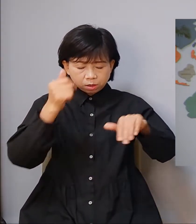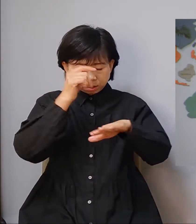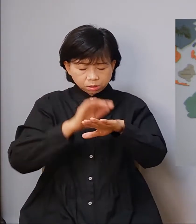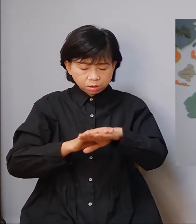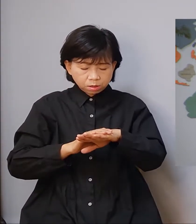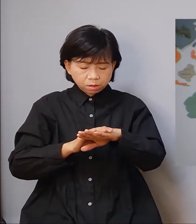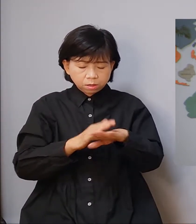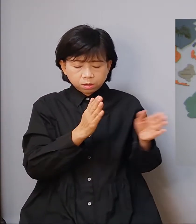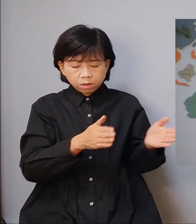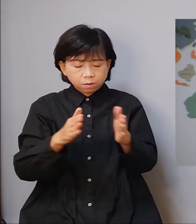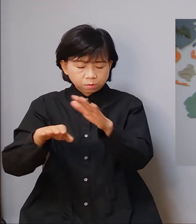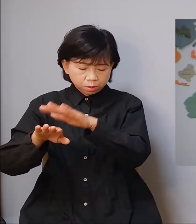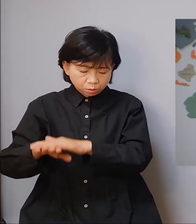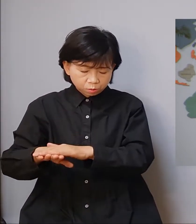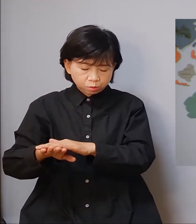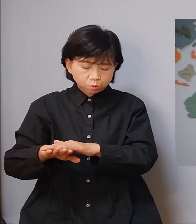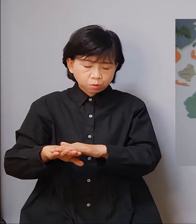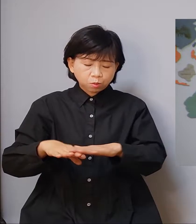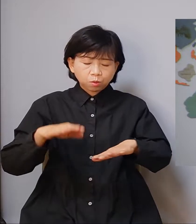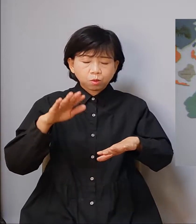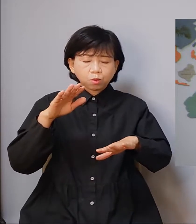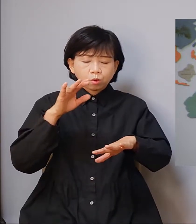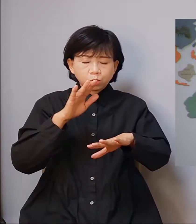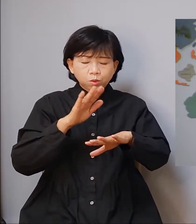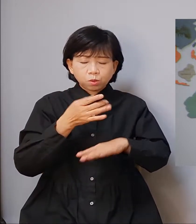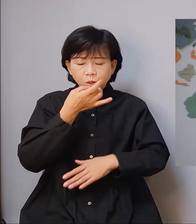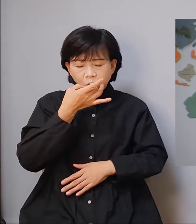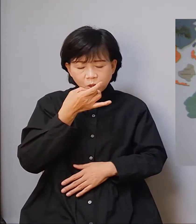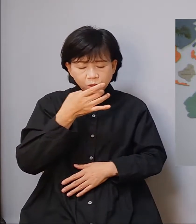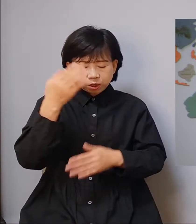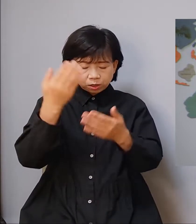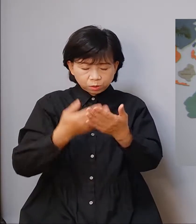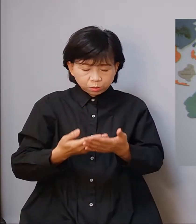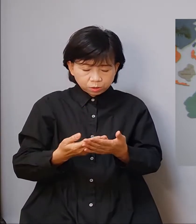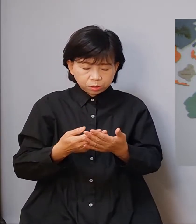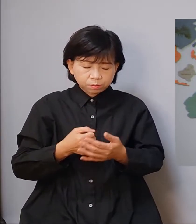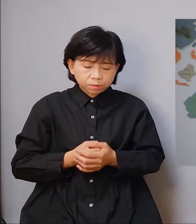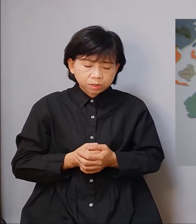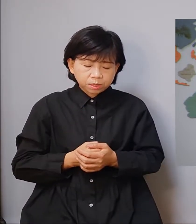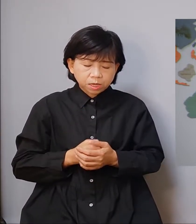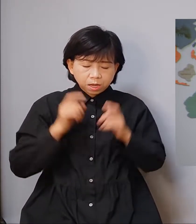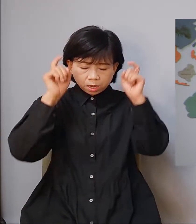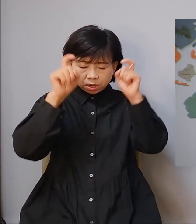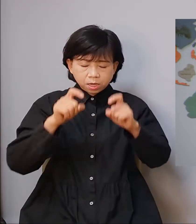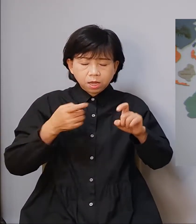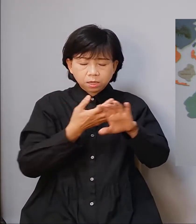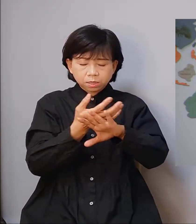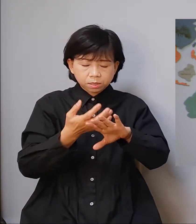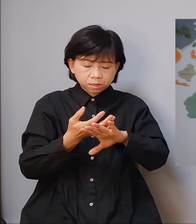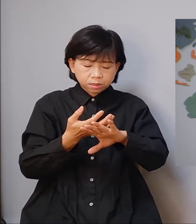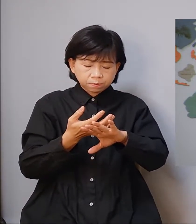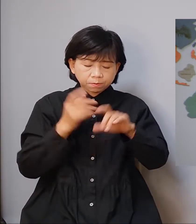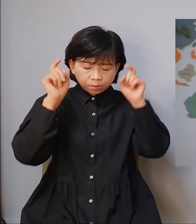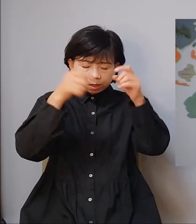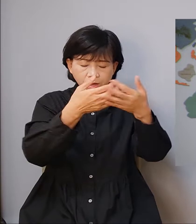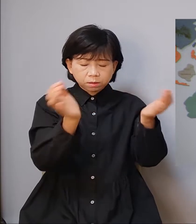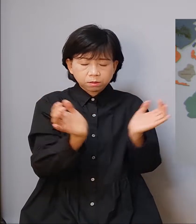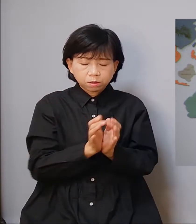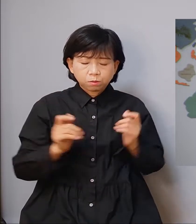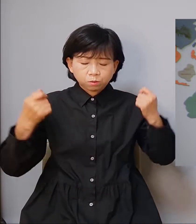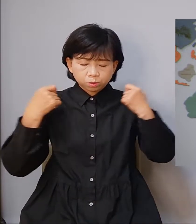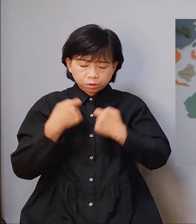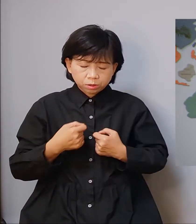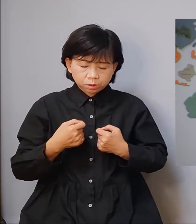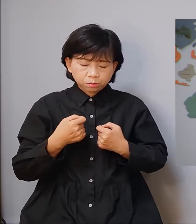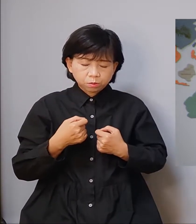후에 그들에게 곡식을 주시나이다. 초장은 양떼로 옷 입었고 골짜기는 곡식으로